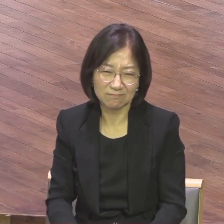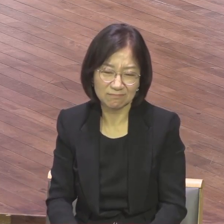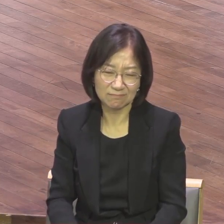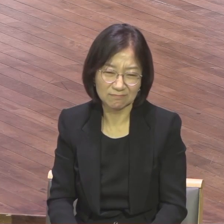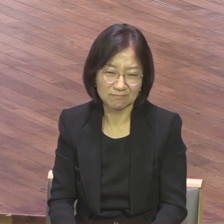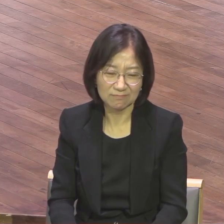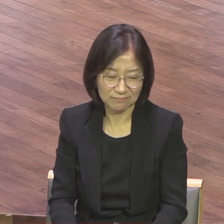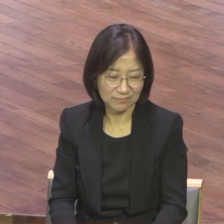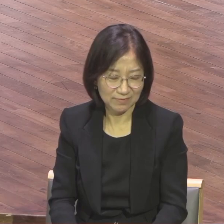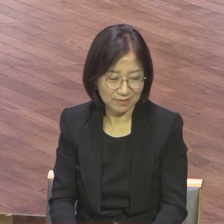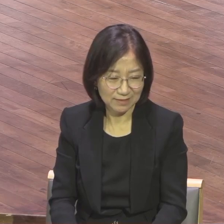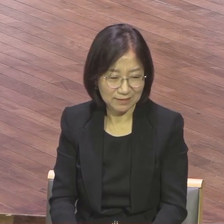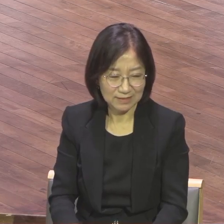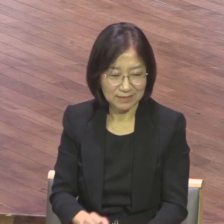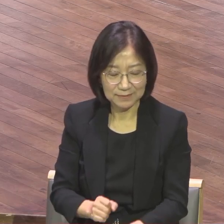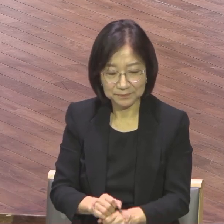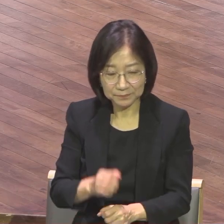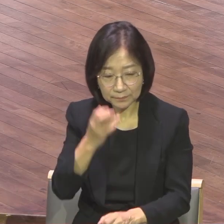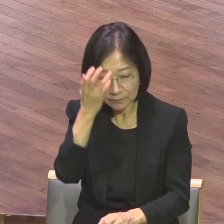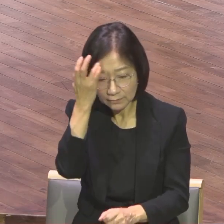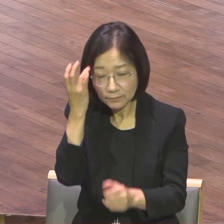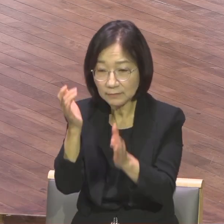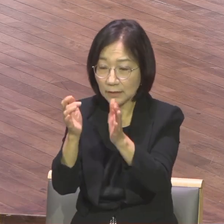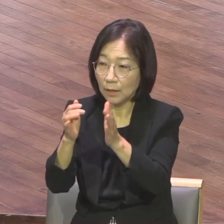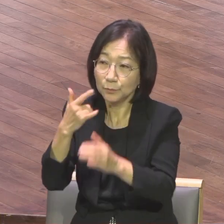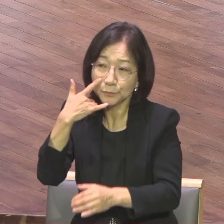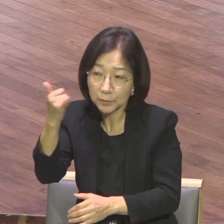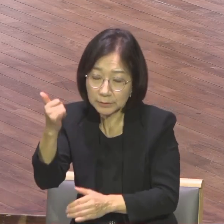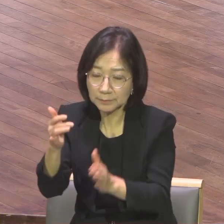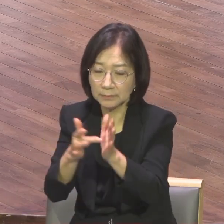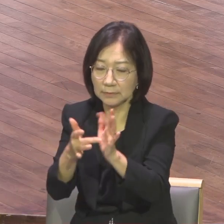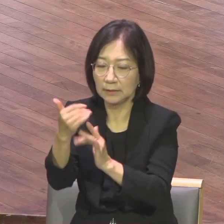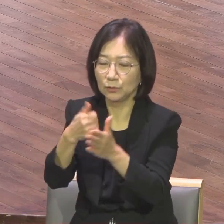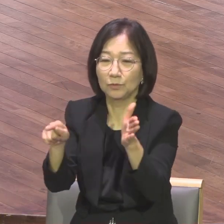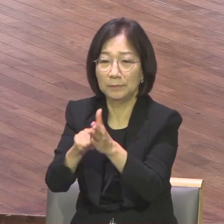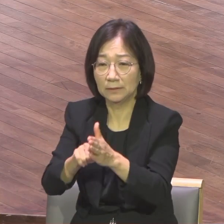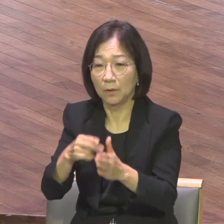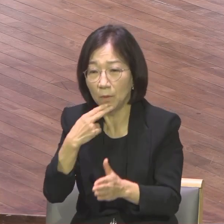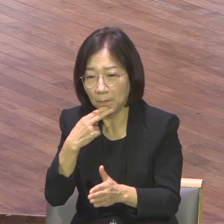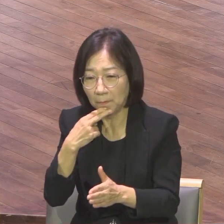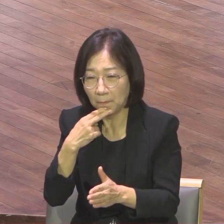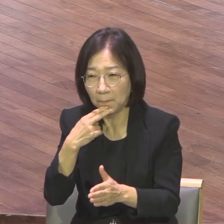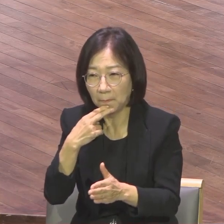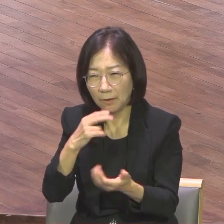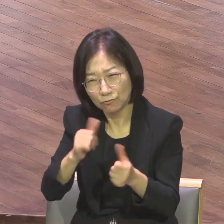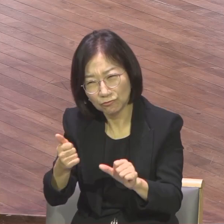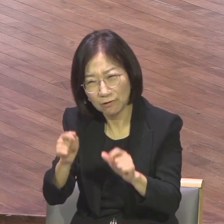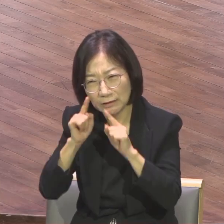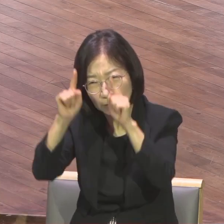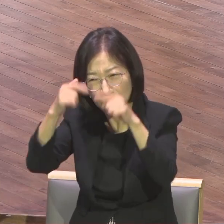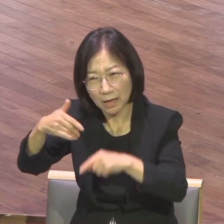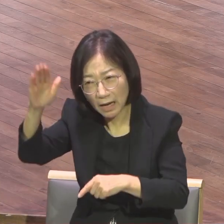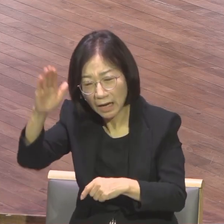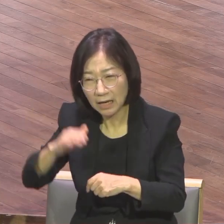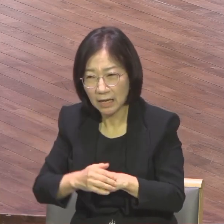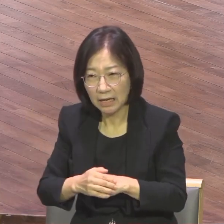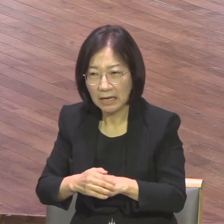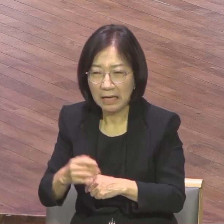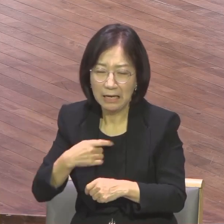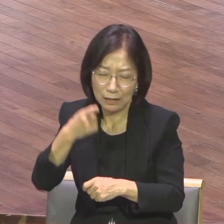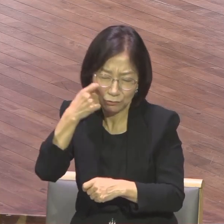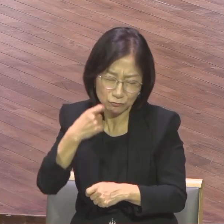우세요. 부모가 예수를 안 믿어서 지옥 갔다 그럼 평생 울어야 돼요. 잘못했으니까 전도 안